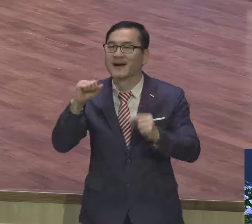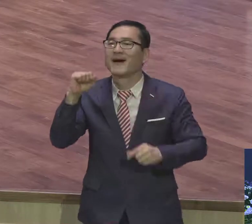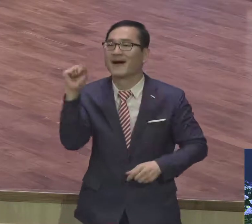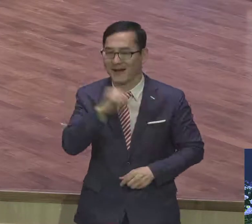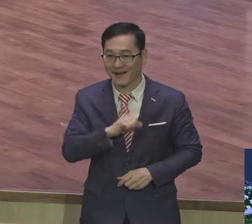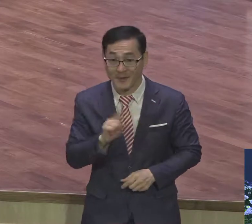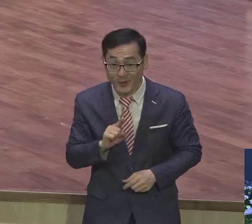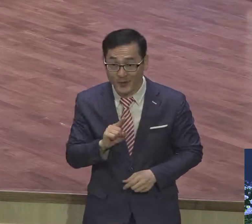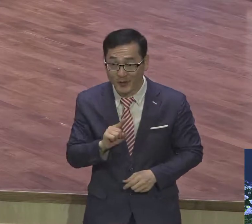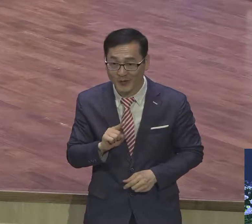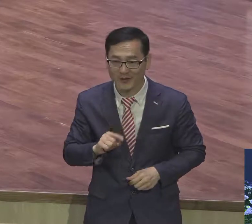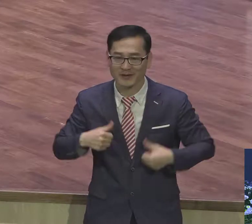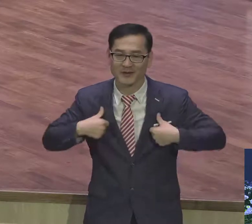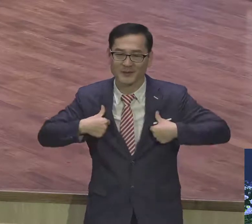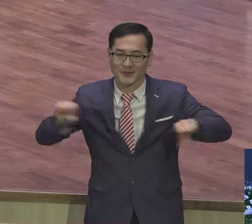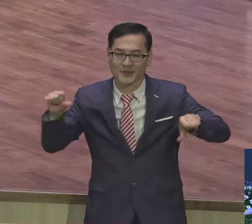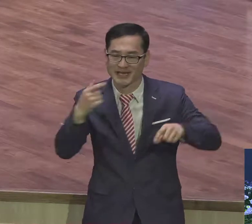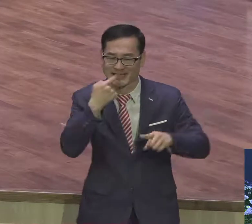포기하는 거요